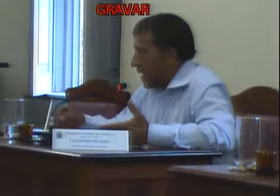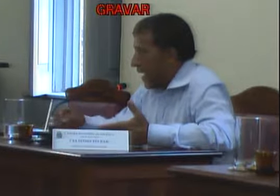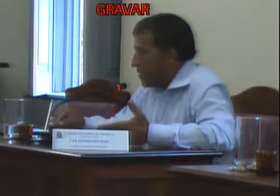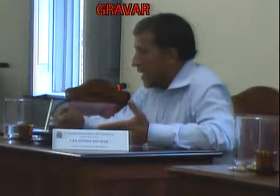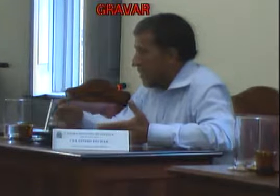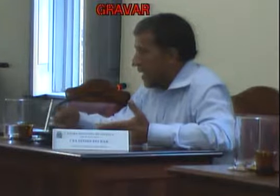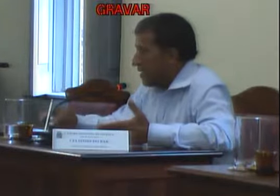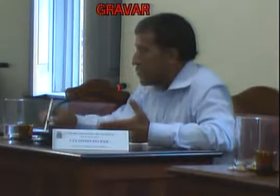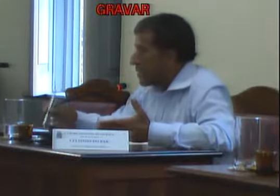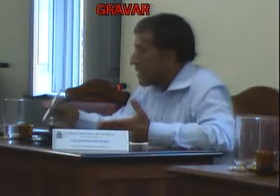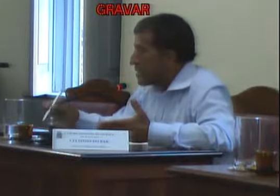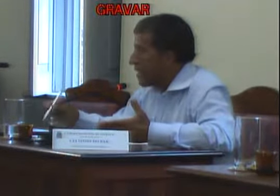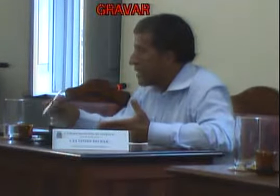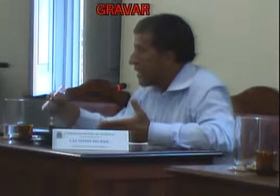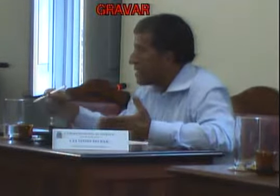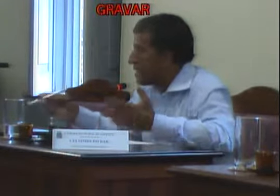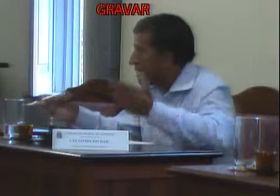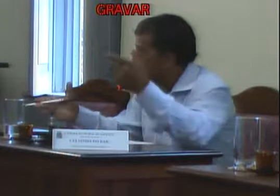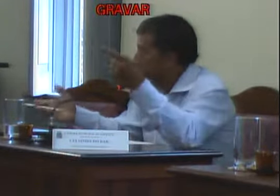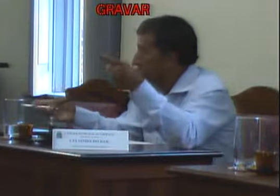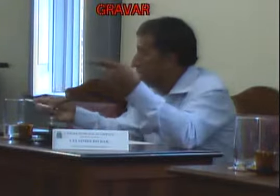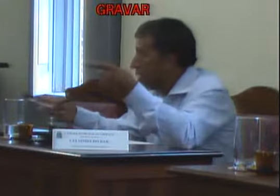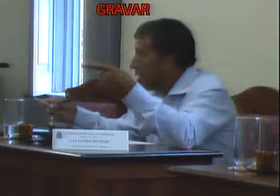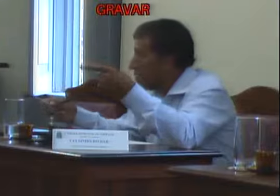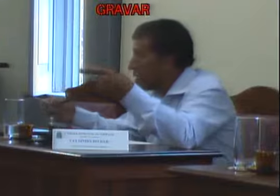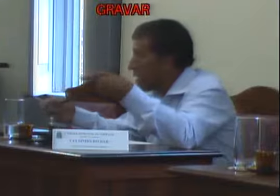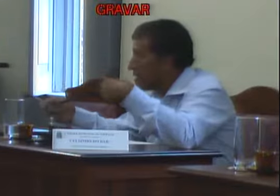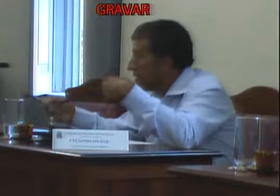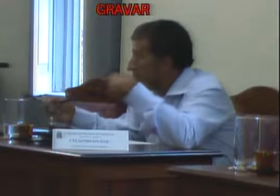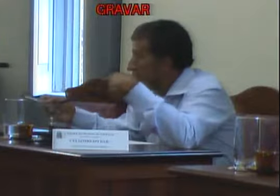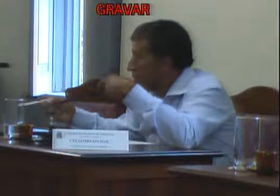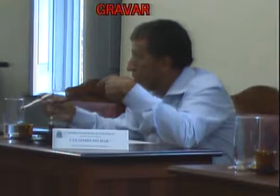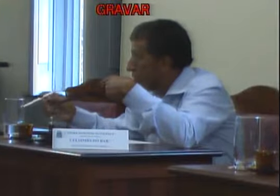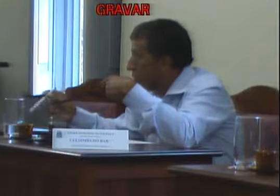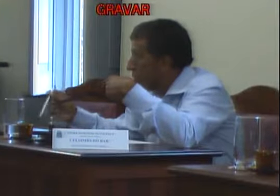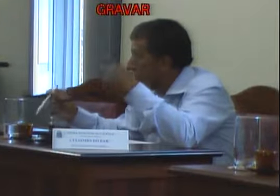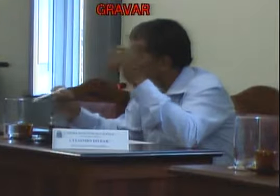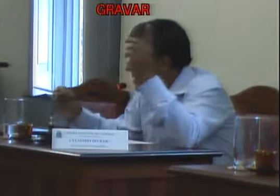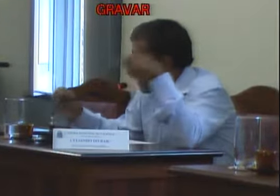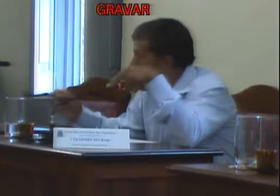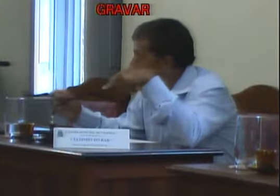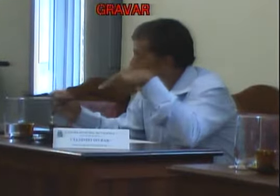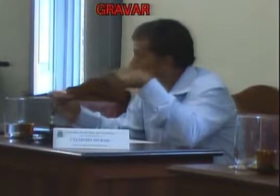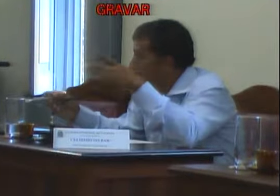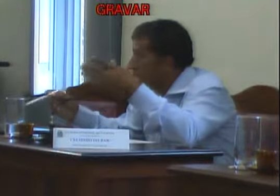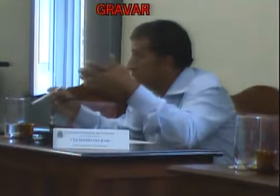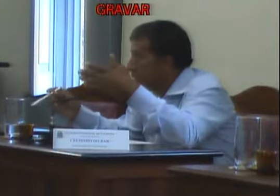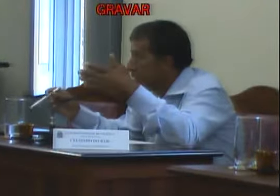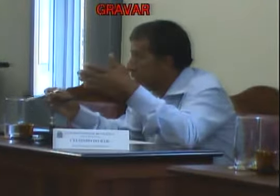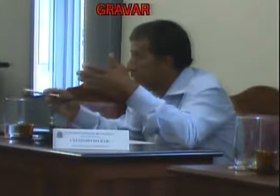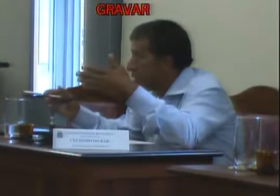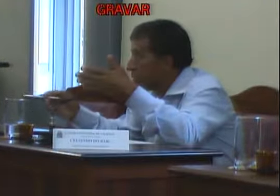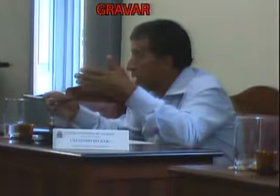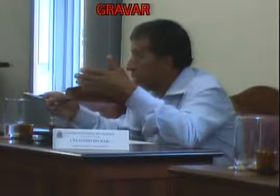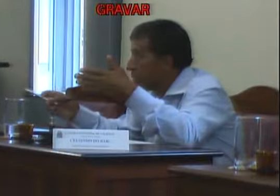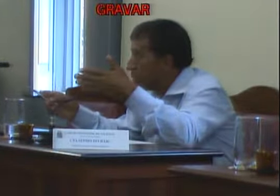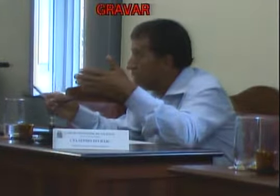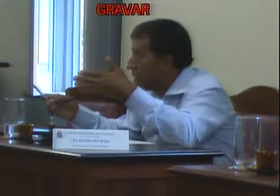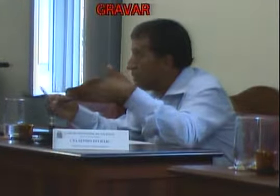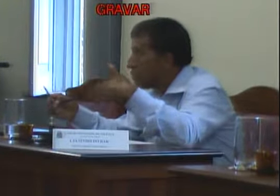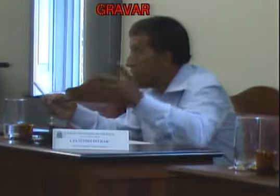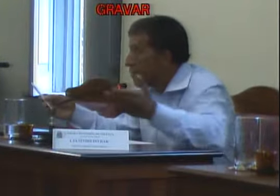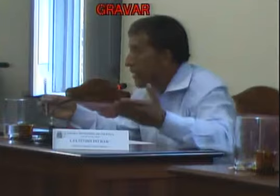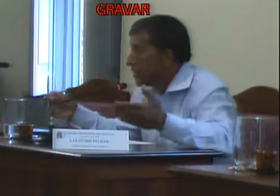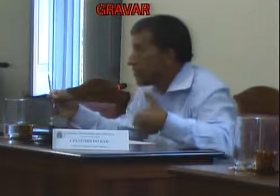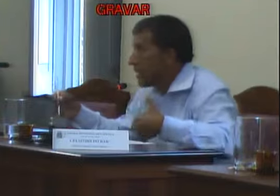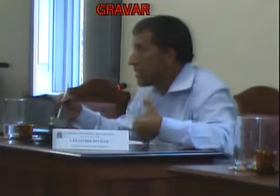a Light também é sobre essas lâmpadas acesas. Você vê muitas lâmpadas acesas no nosso município, da cidade aqui, acesa 24 horas por dia.